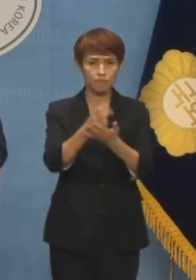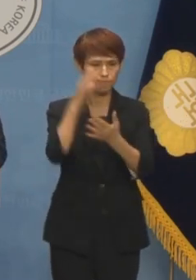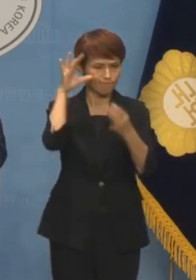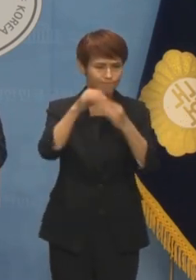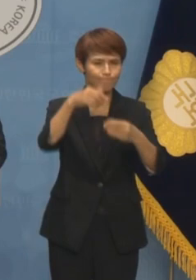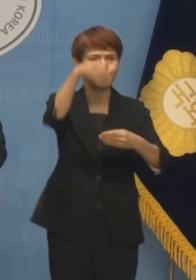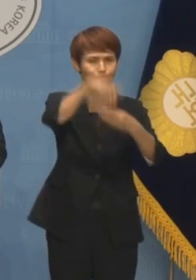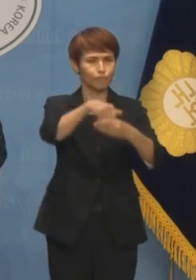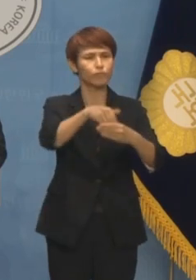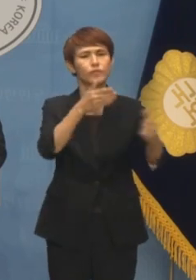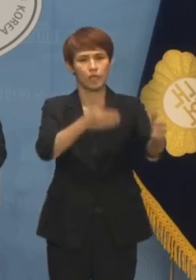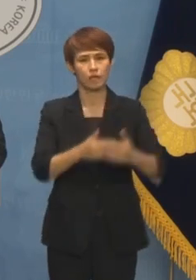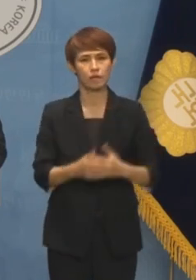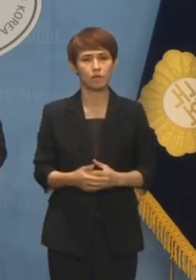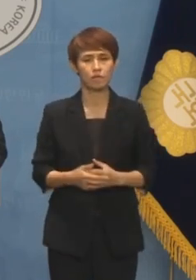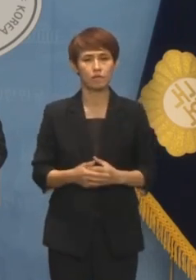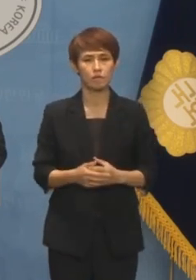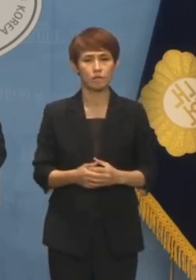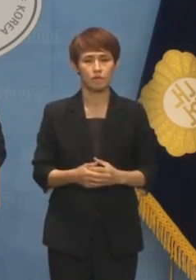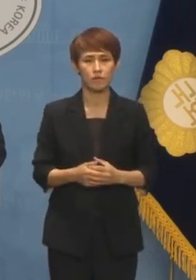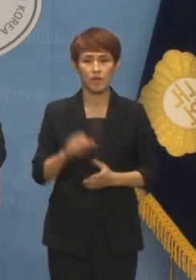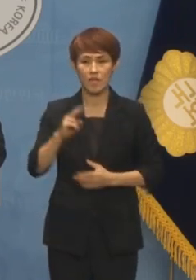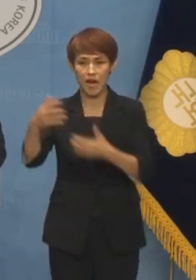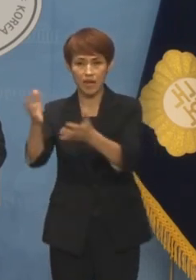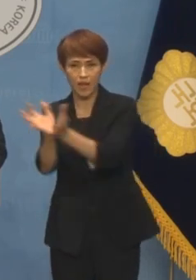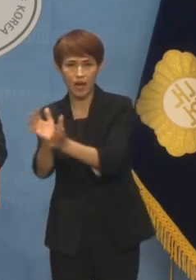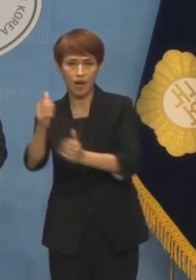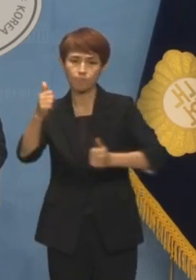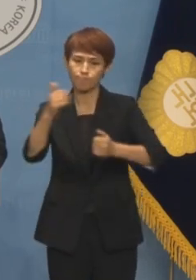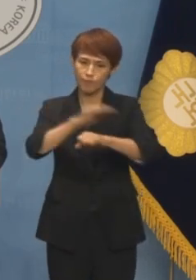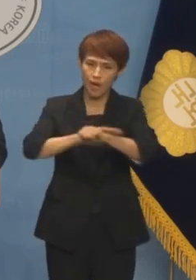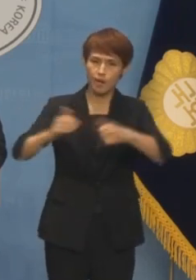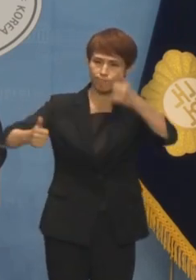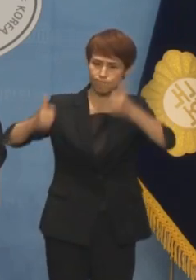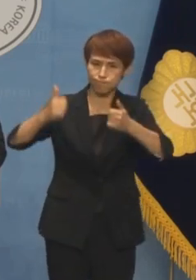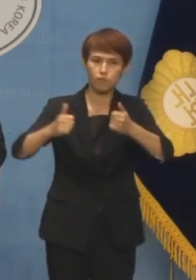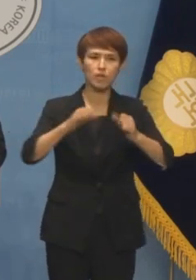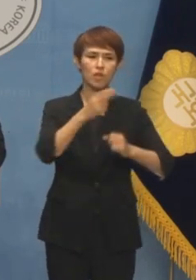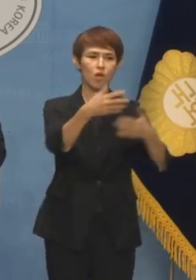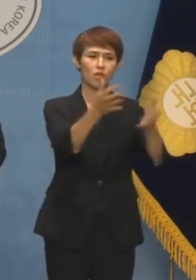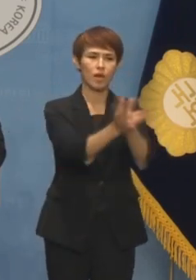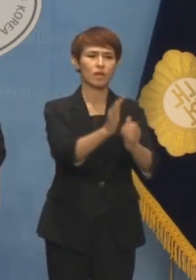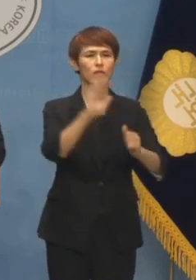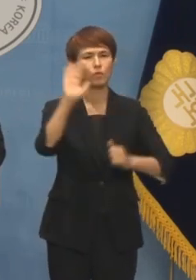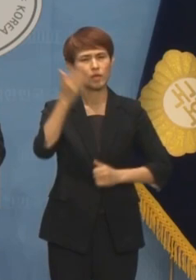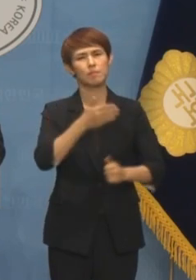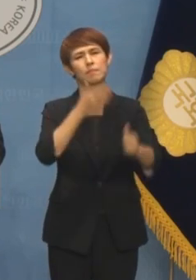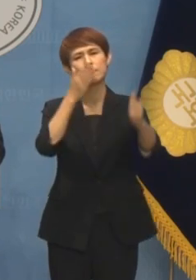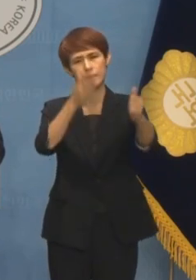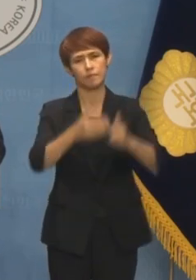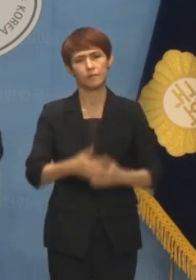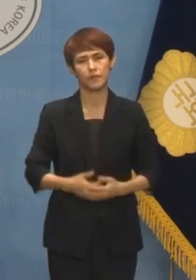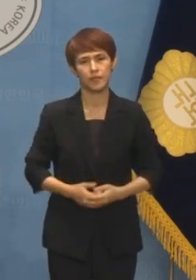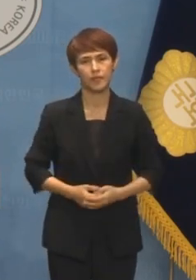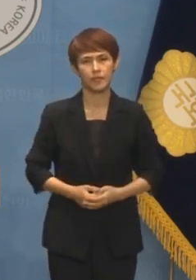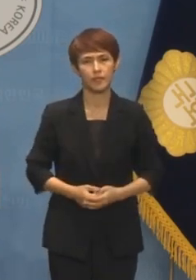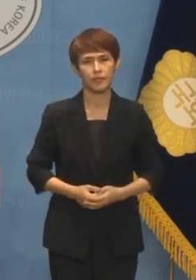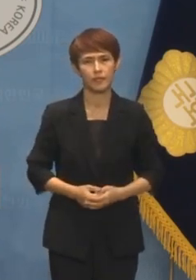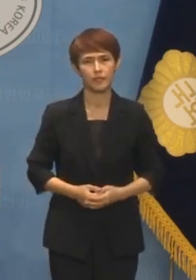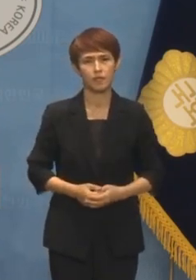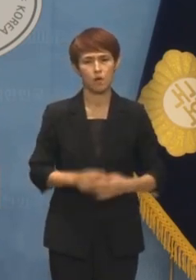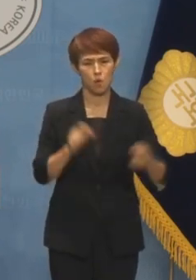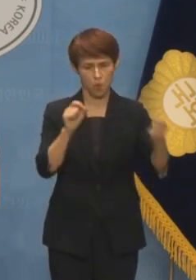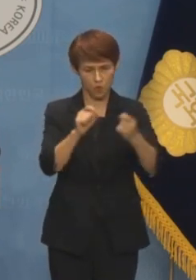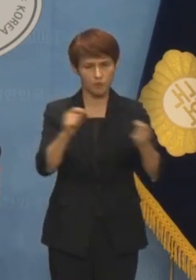동참해서 정부를 견인하고 야당과 경쟁하는 여당으로 남아주길 진심으로 바랍니다. 시간이